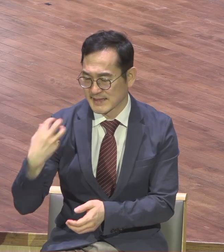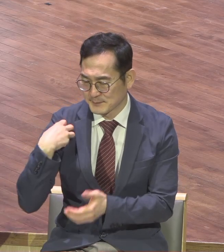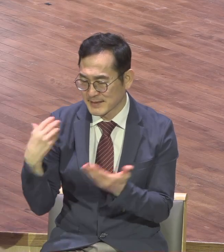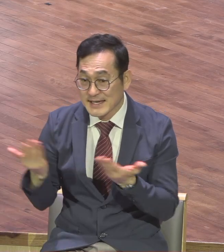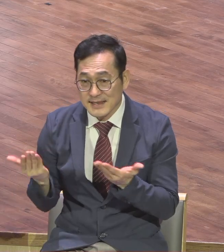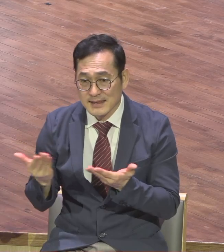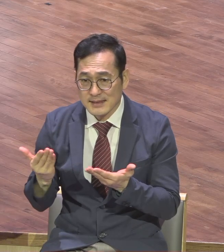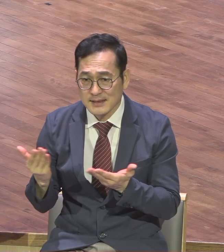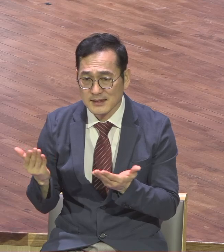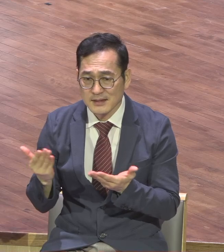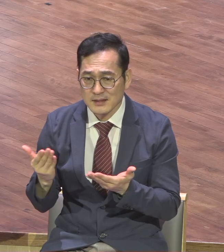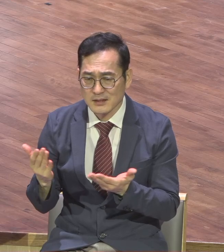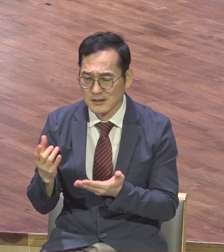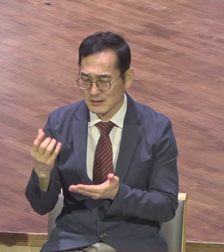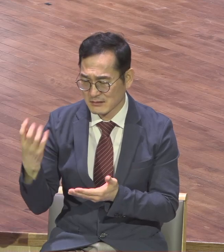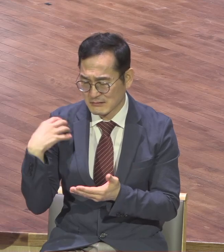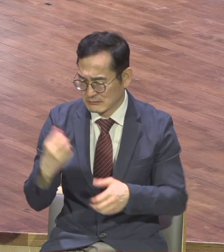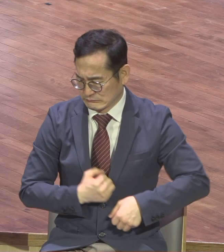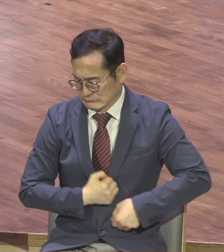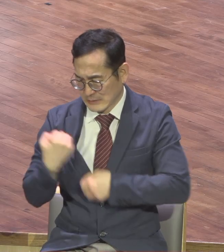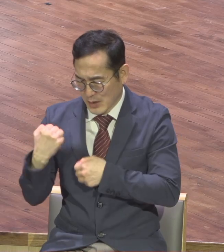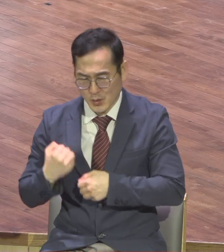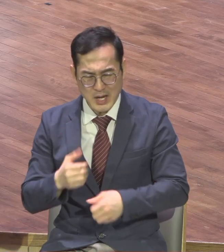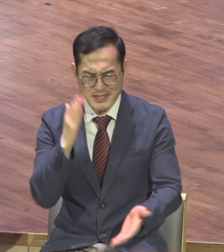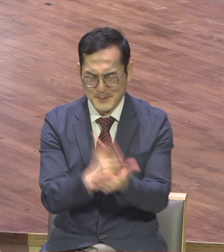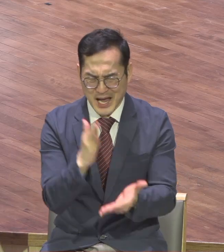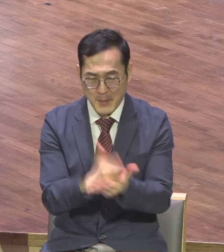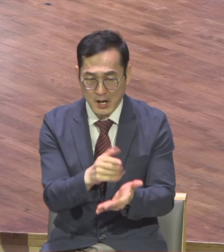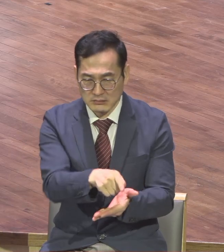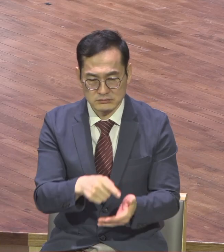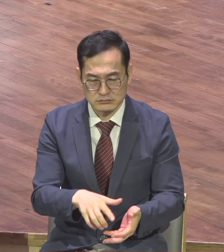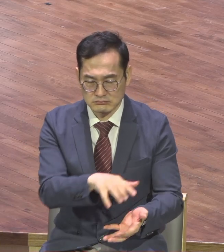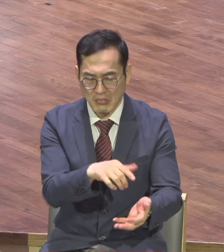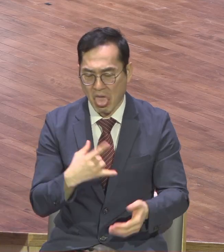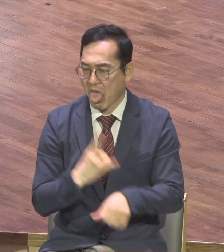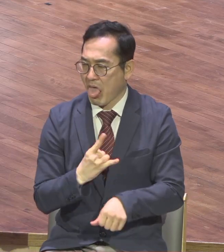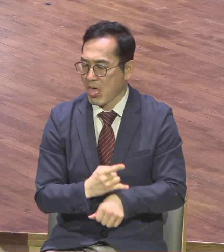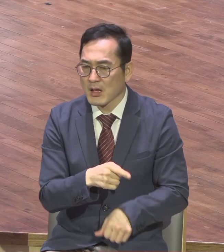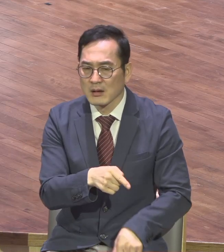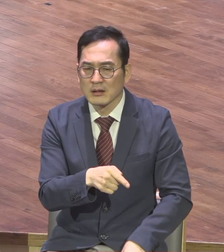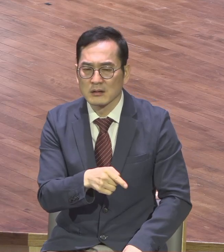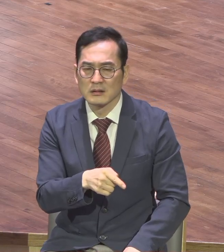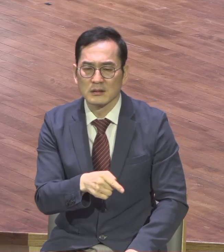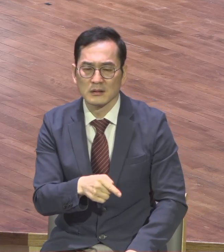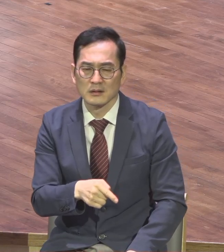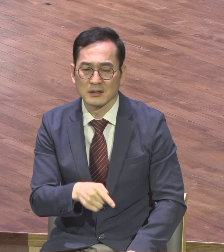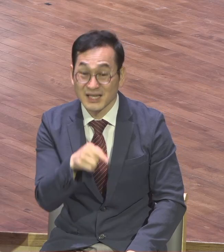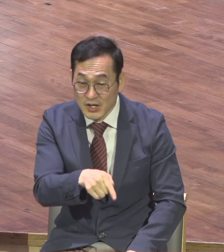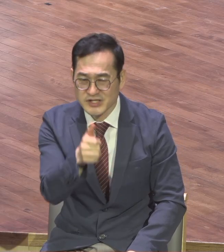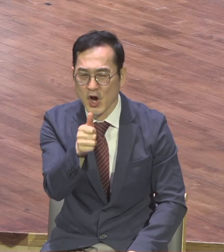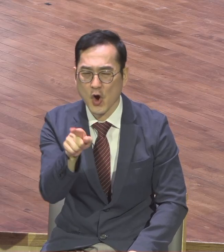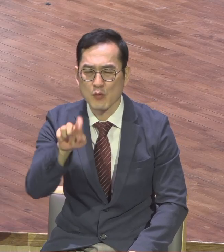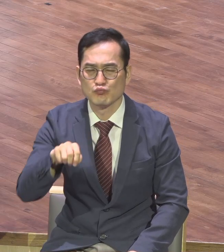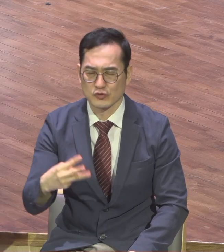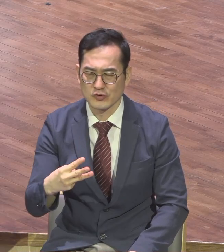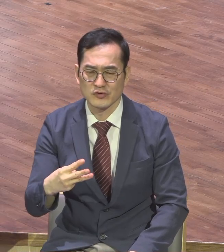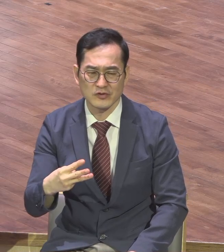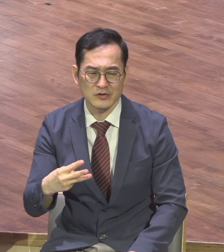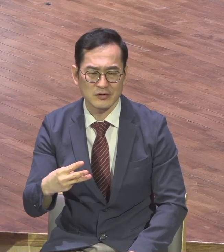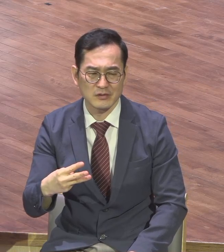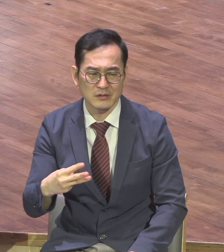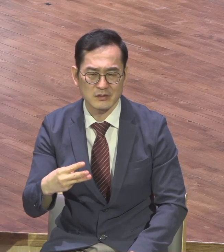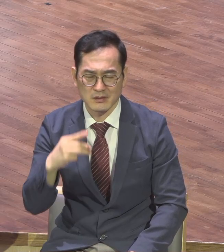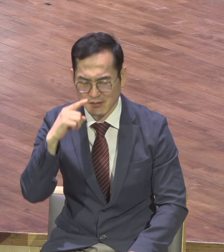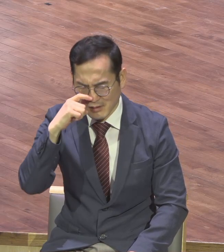하지 말아야 될 일만 하는 거예요. 이걸 허물이라 그래요. 허물. 하지 말아야 될 건 하고 해야 될 것은 하지 않는 것.